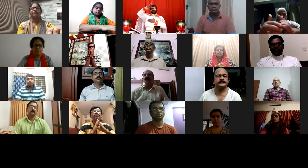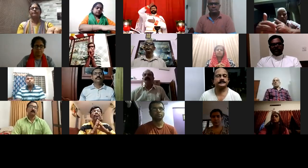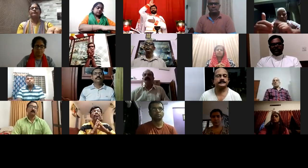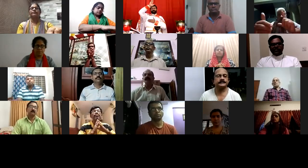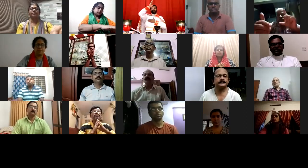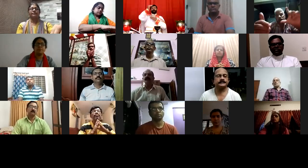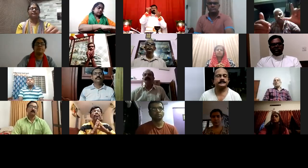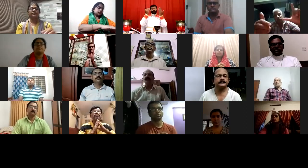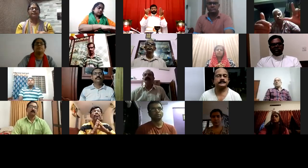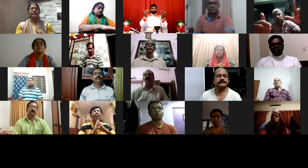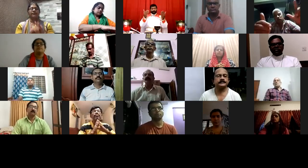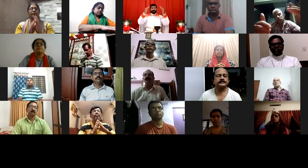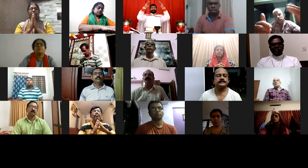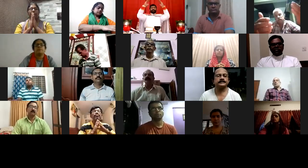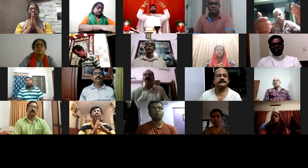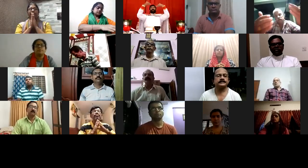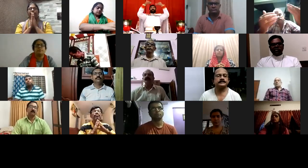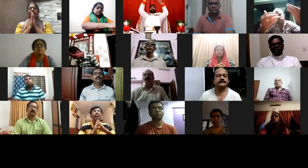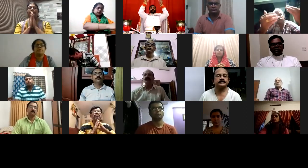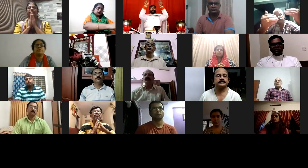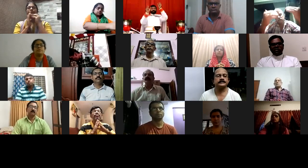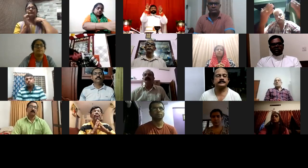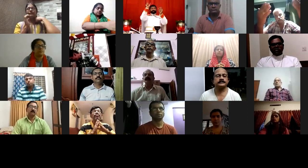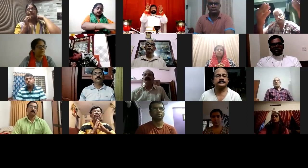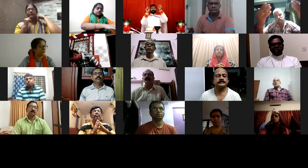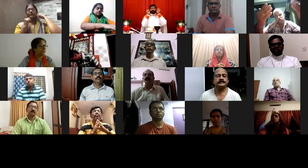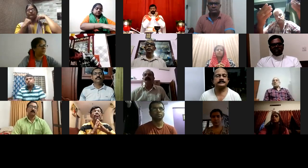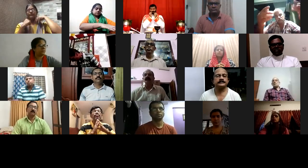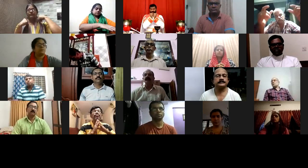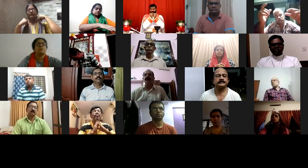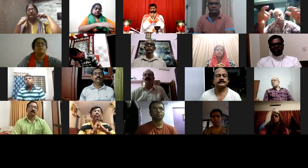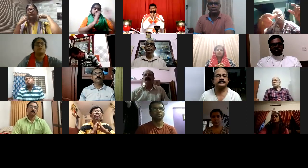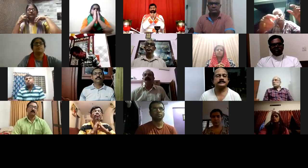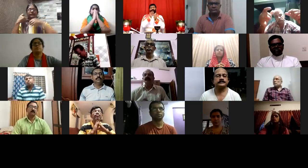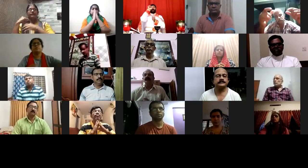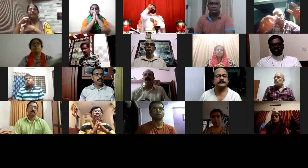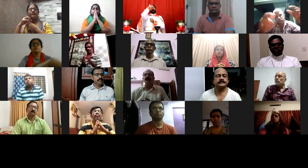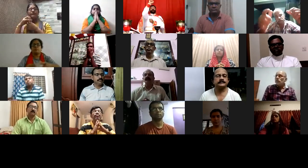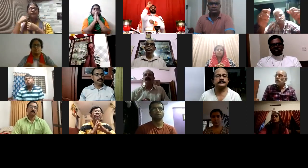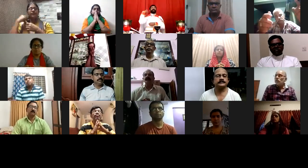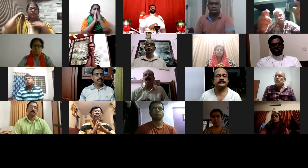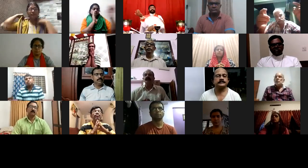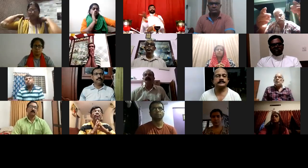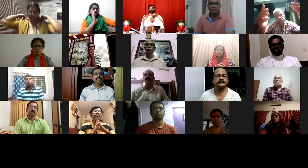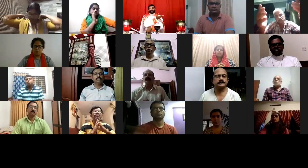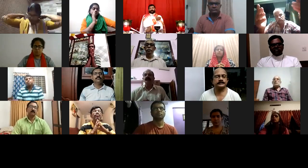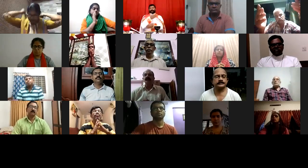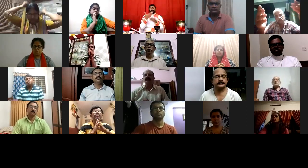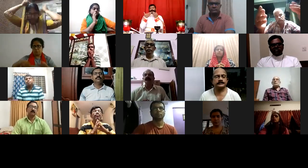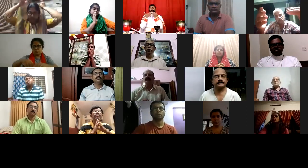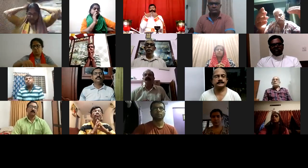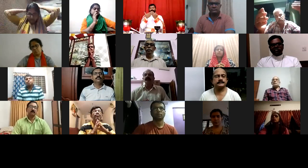കർത്താവായ ദൈവമേ, ഈ സ്വർഗീയ ഗണങ്ങളോട് കൂടെ അങ്ങേക്ക്